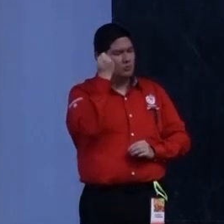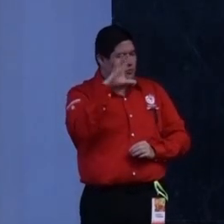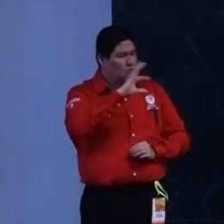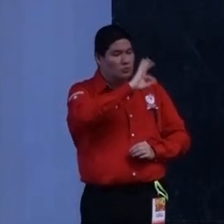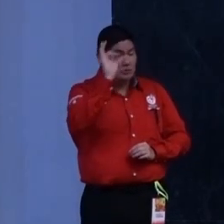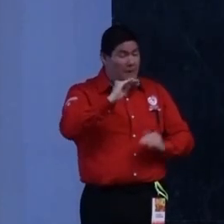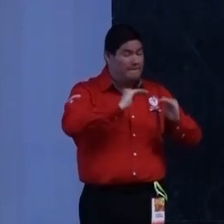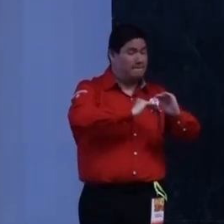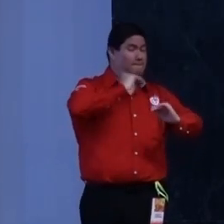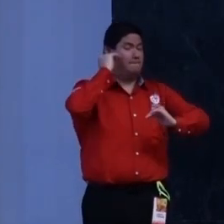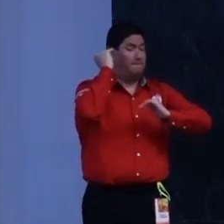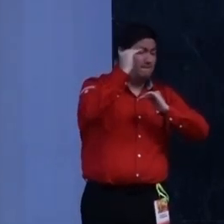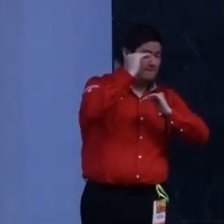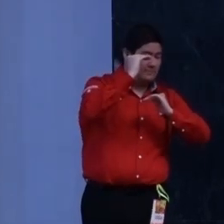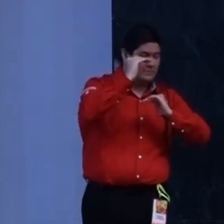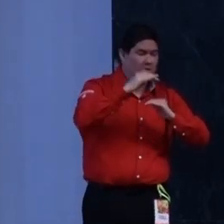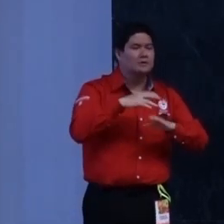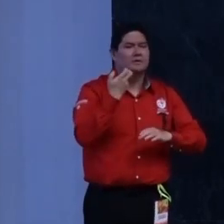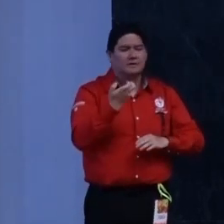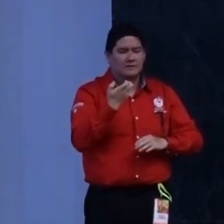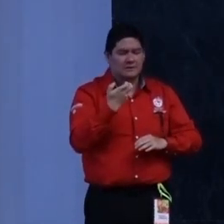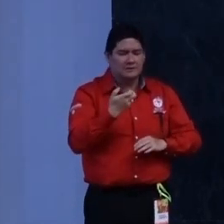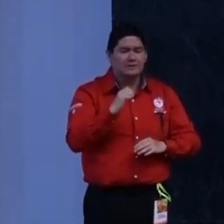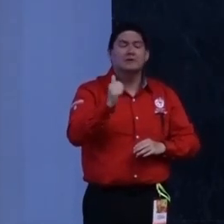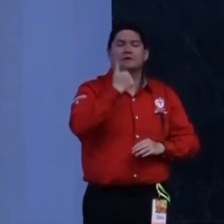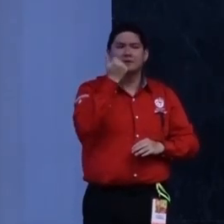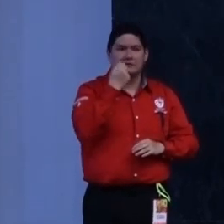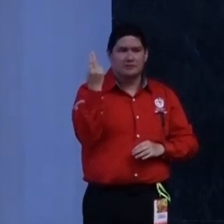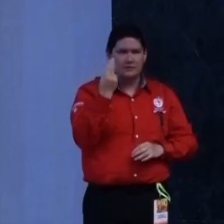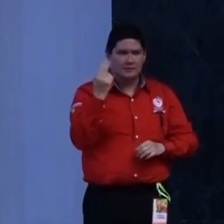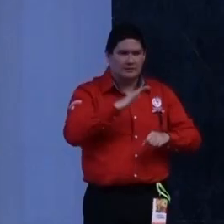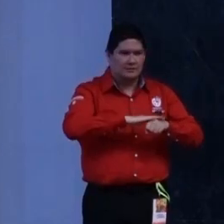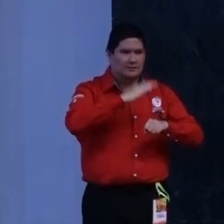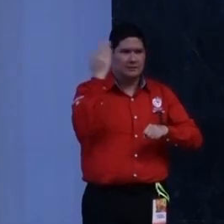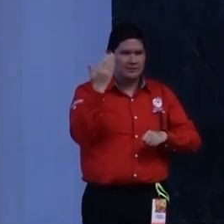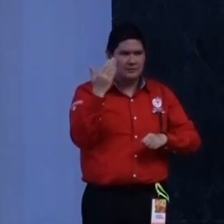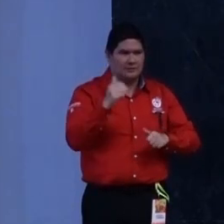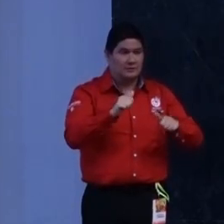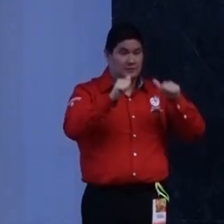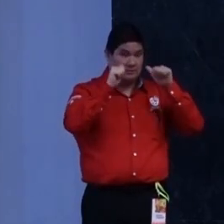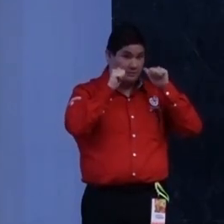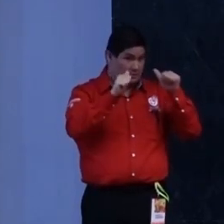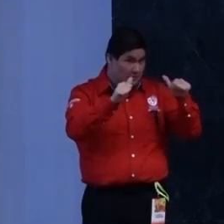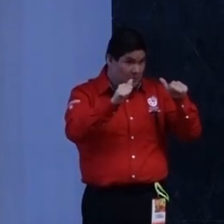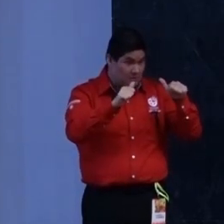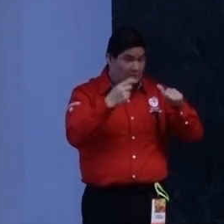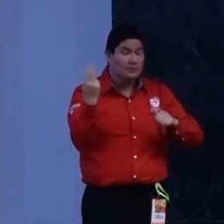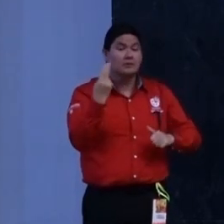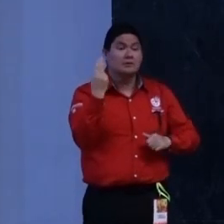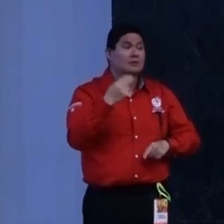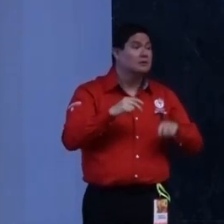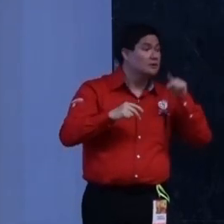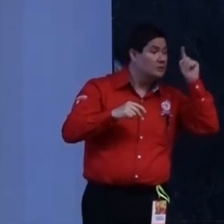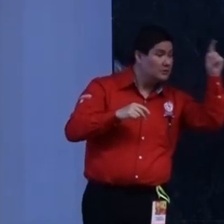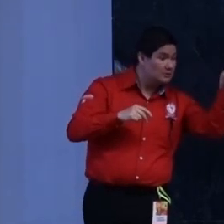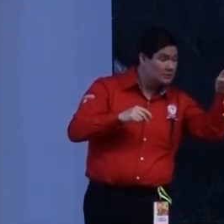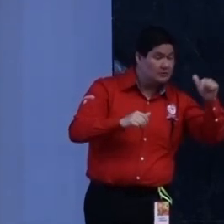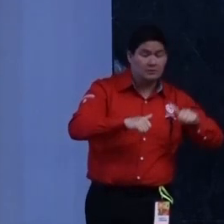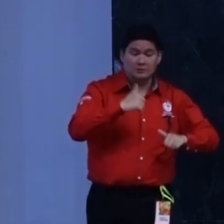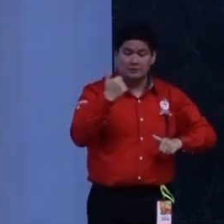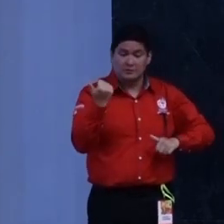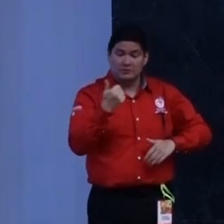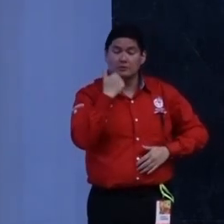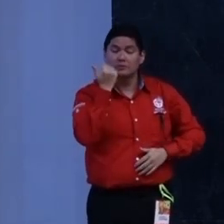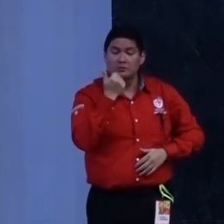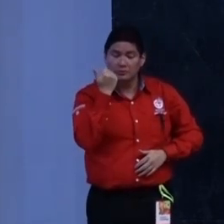qué? Porque ese alumno necesita 10% más de lo que necesita ese salón de clase.